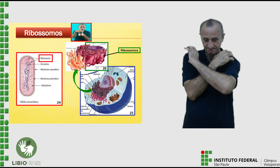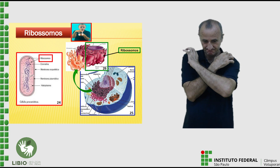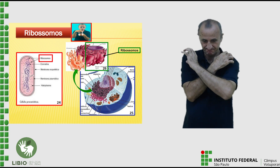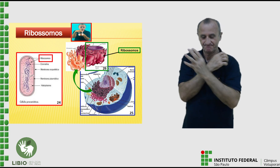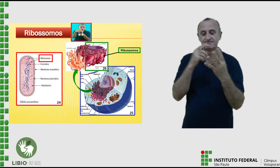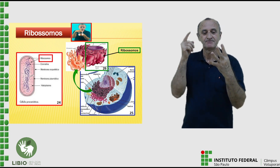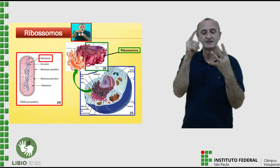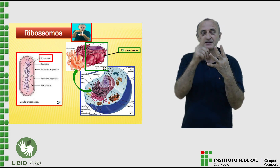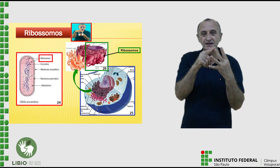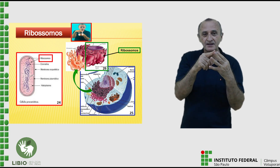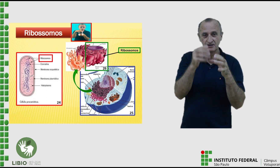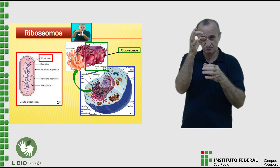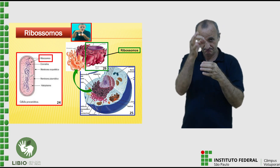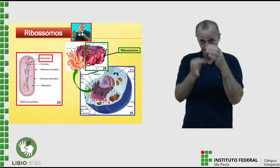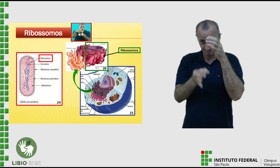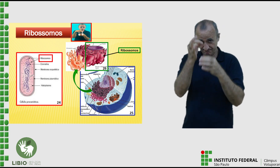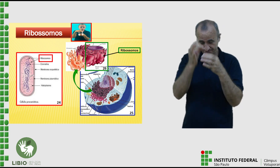primeira estrutura,